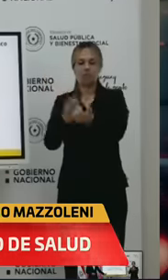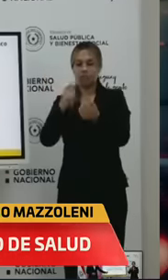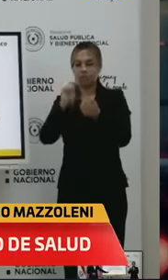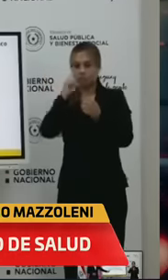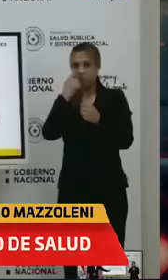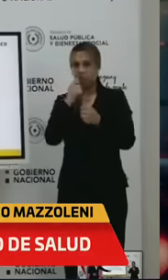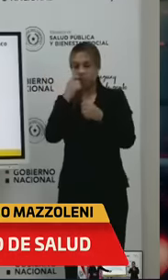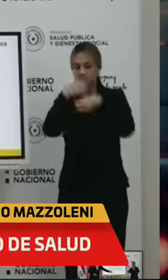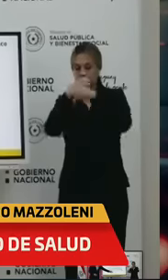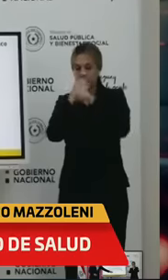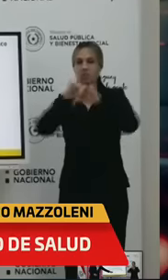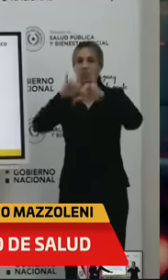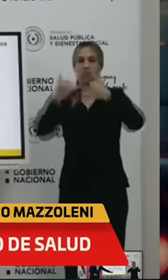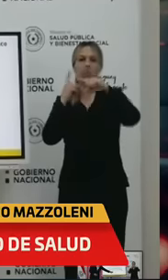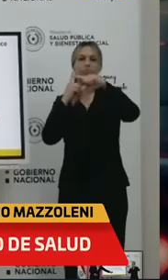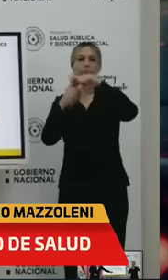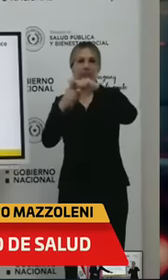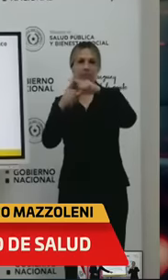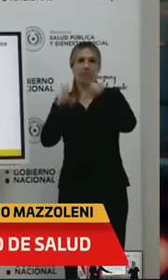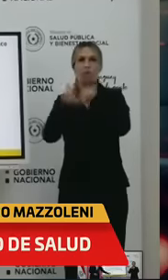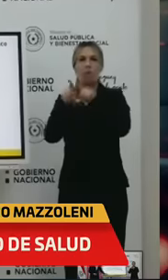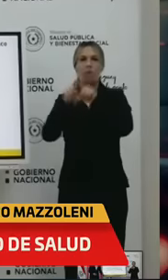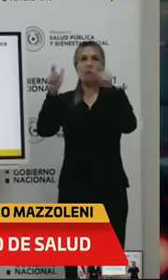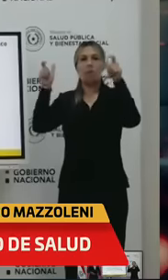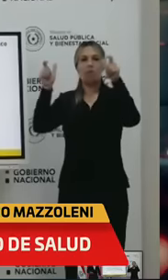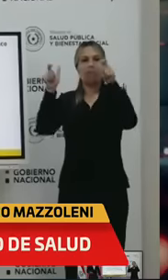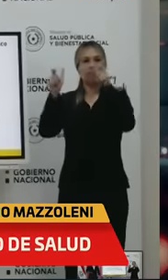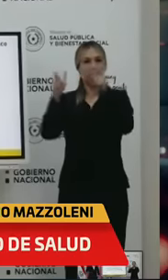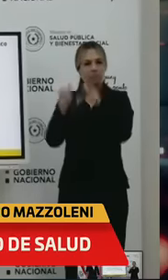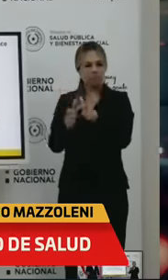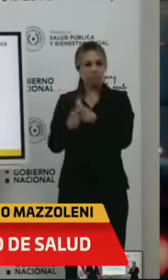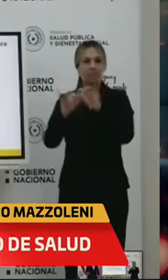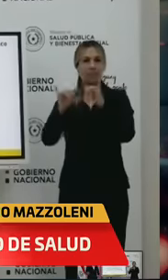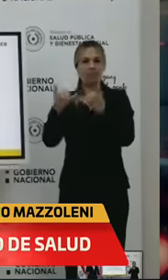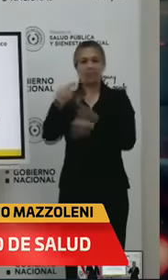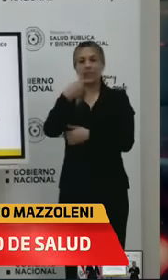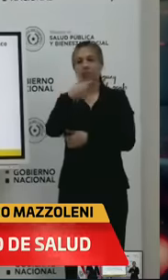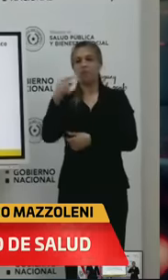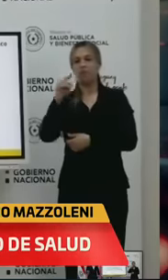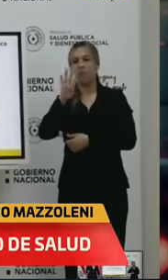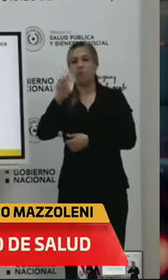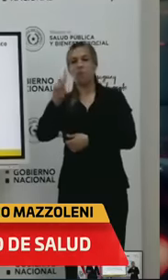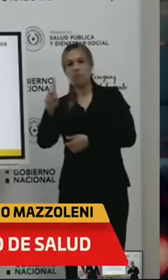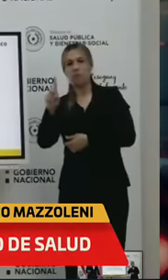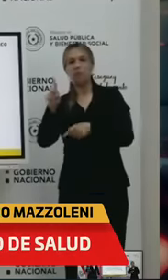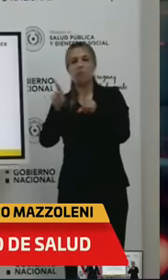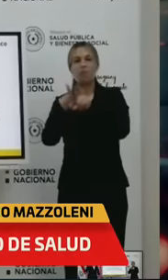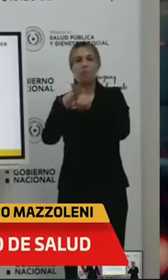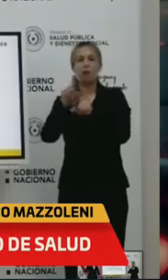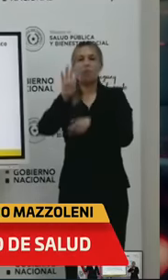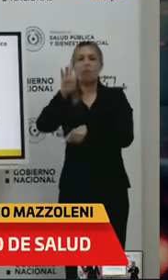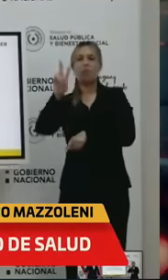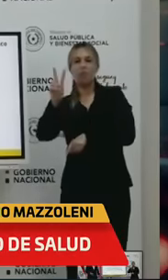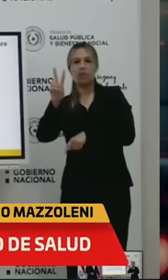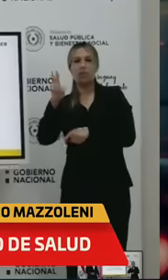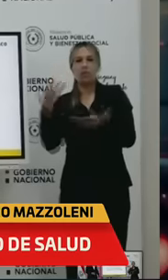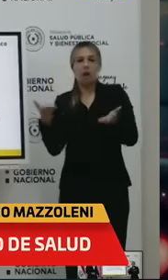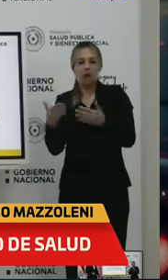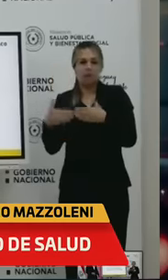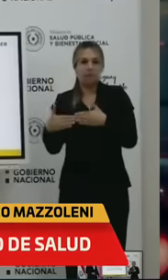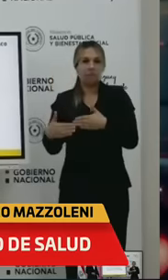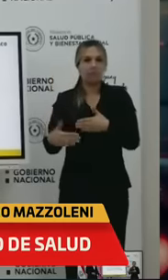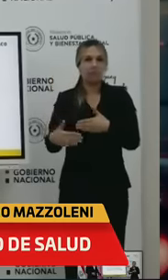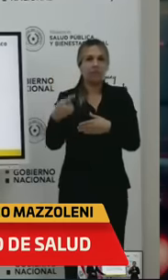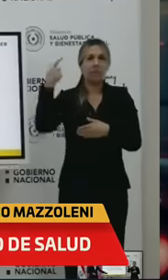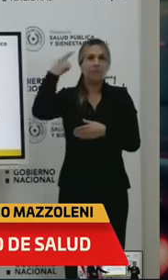semana 36, pero esto está en franco descenso. Podemos usar la semana 41 como referencia, la 42 está en curso, así que no tenemos